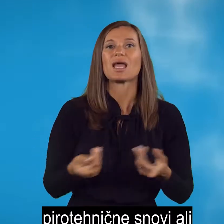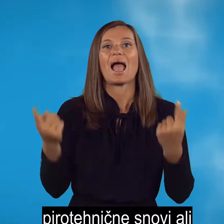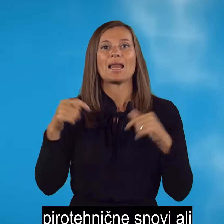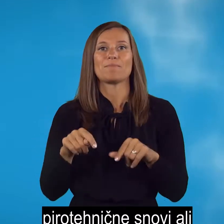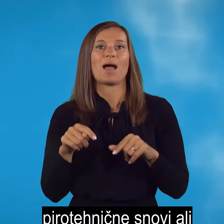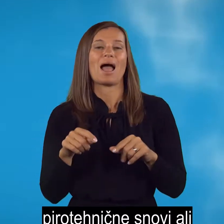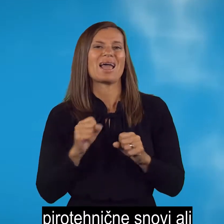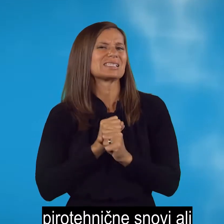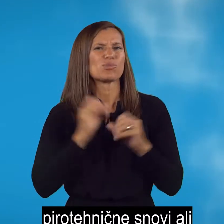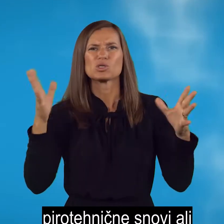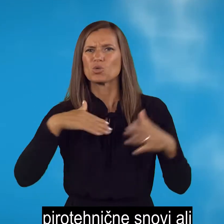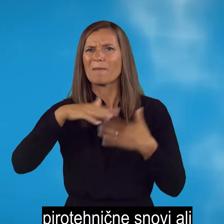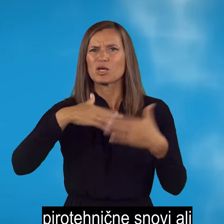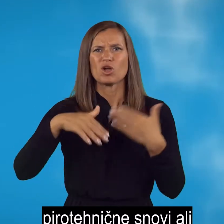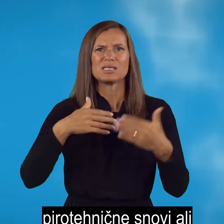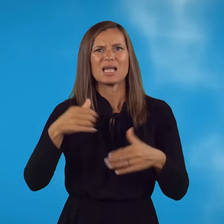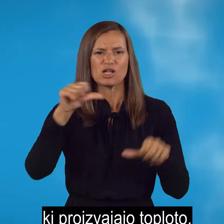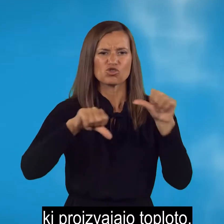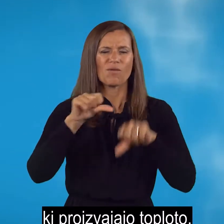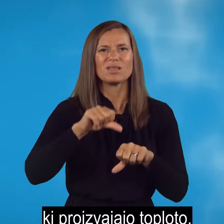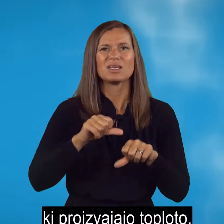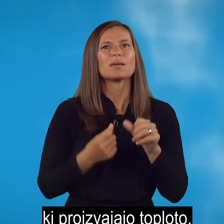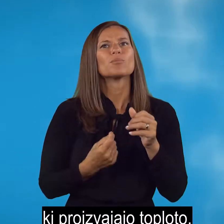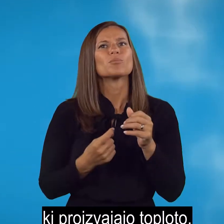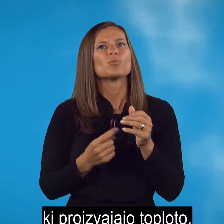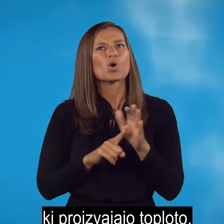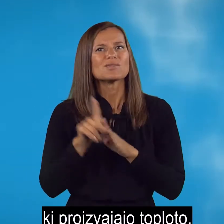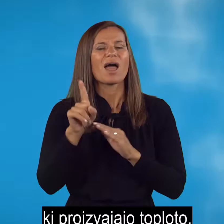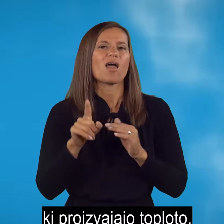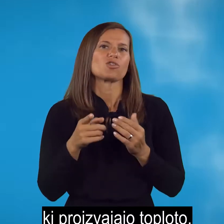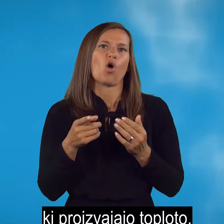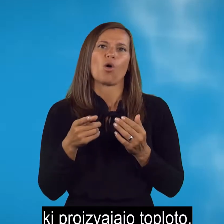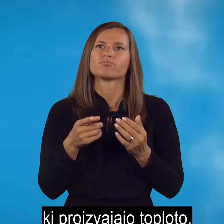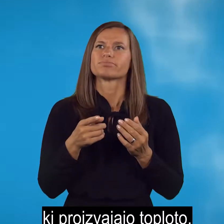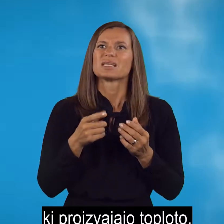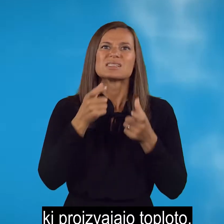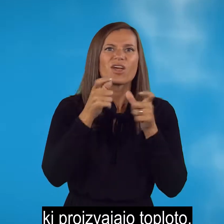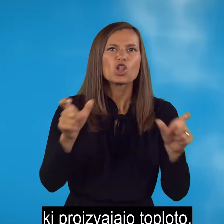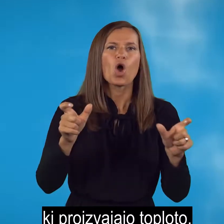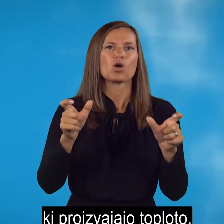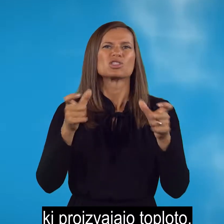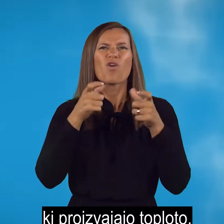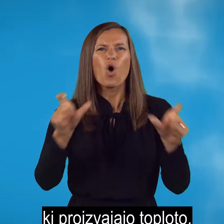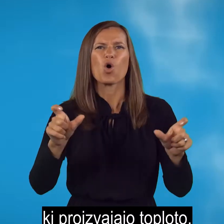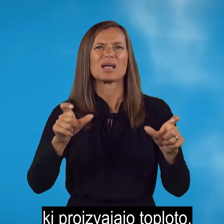ali eksplozivno mešanico snovi, ki proizvajajo toploto, svetlobo, zvok, plin ali